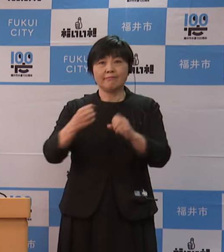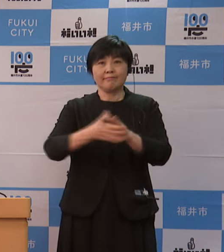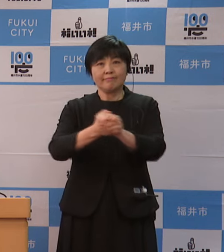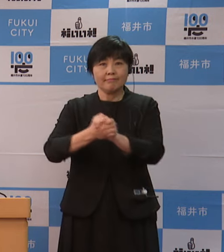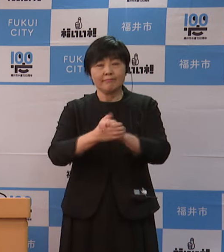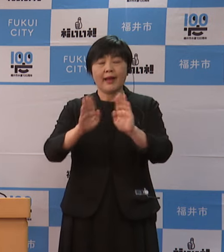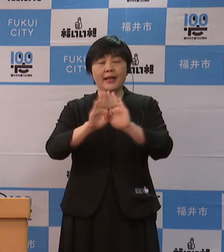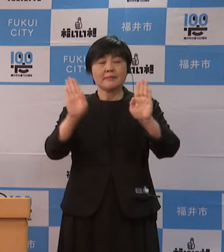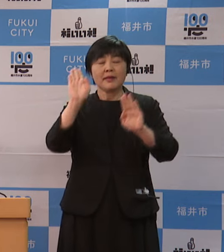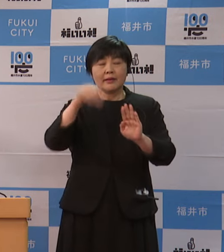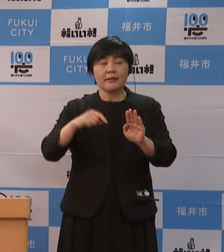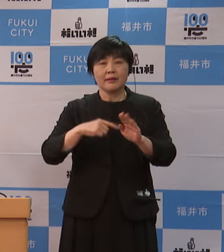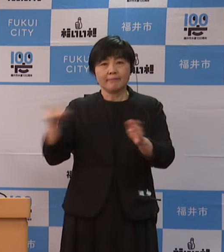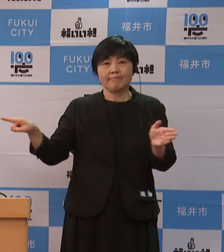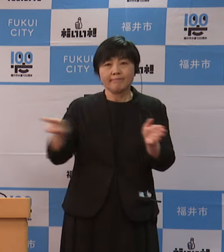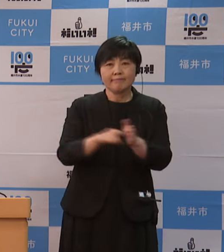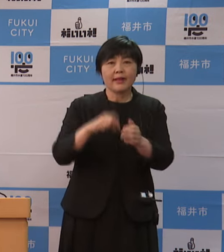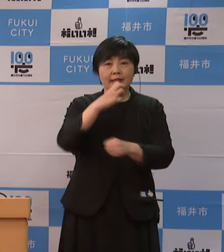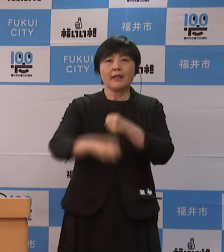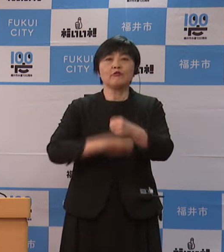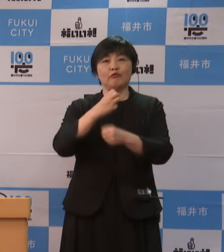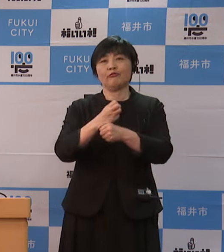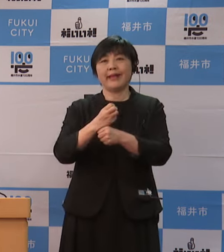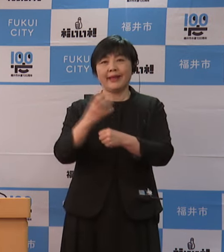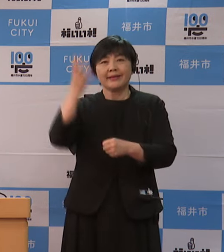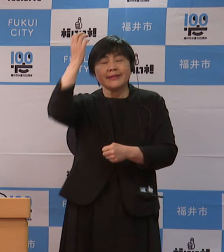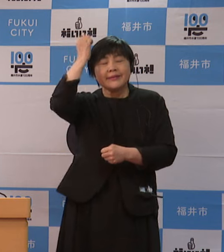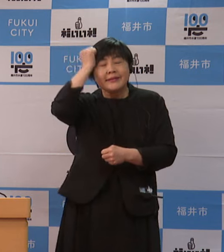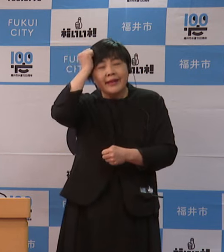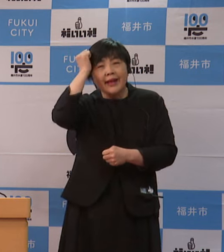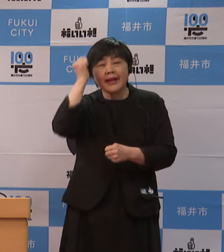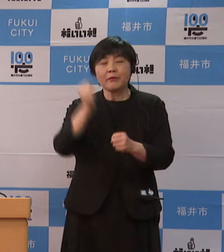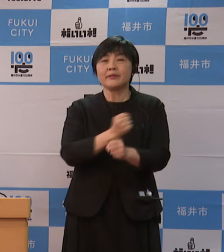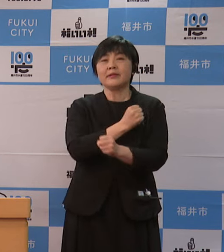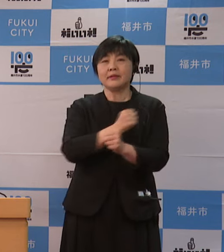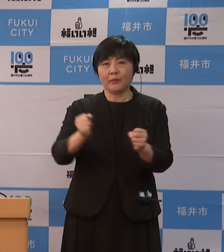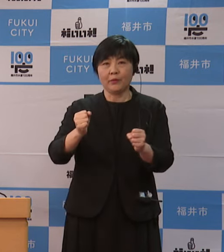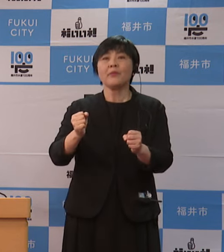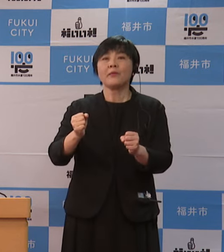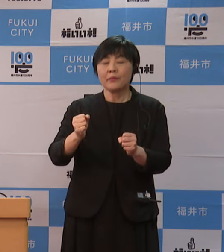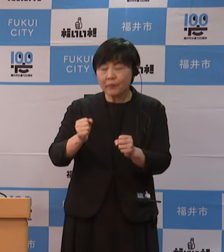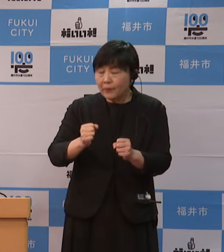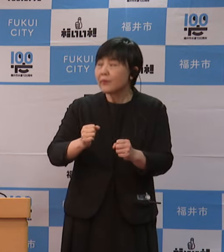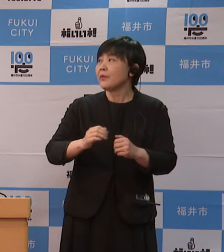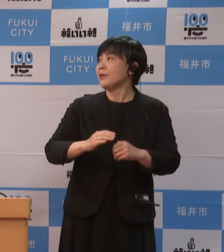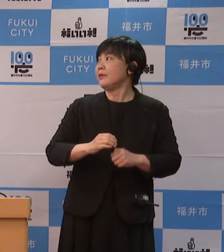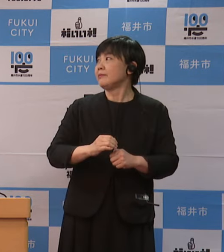して、その記念の授業といいますか、そ